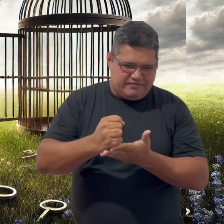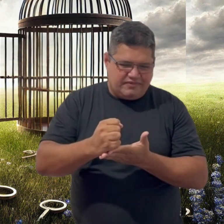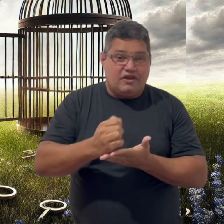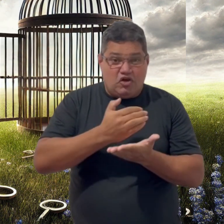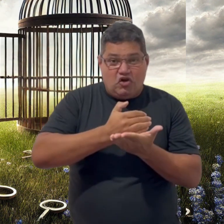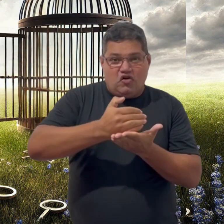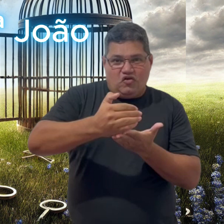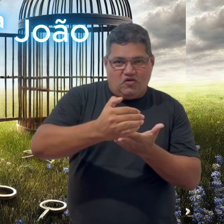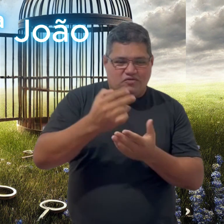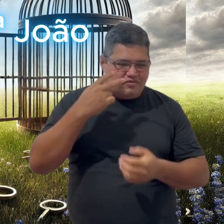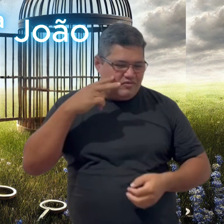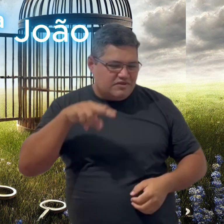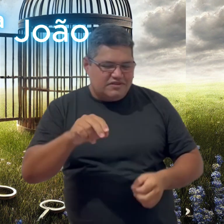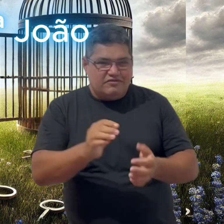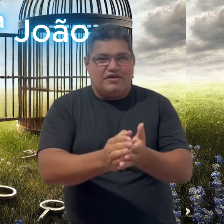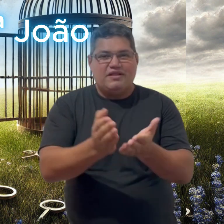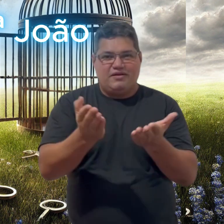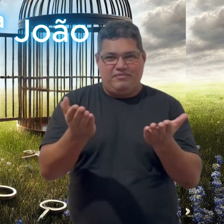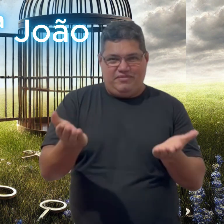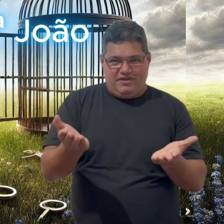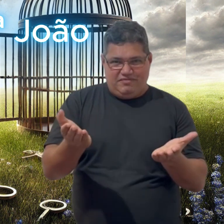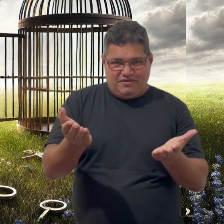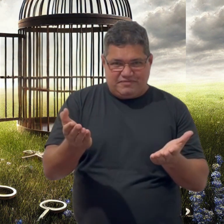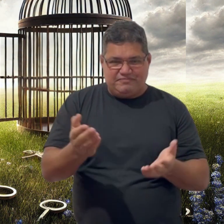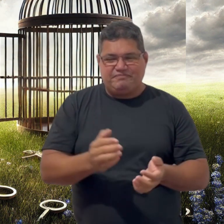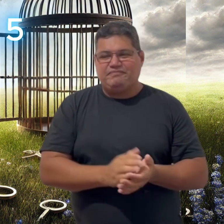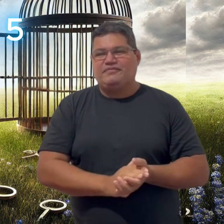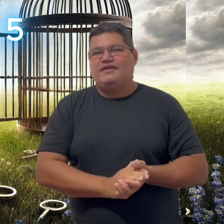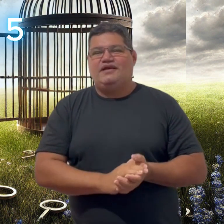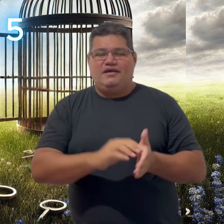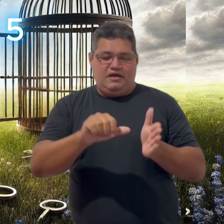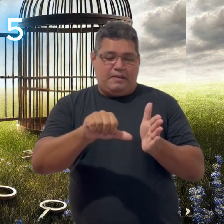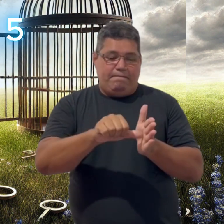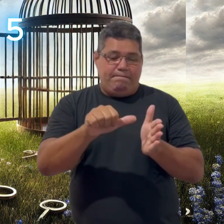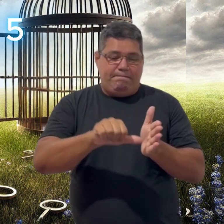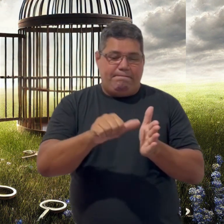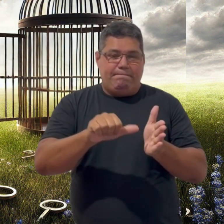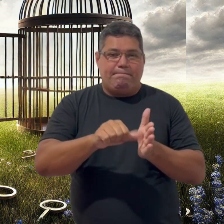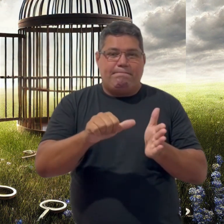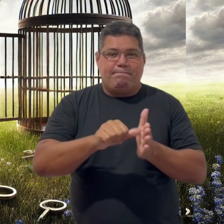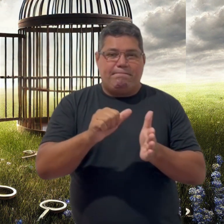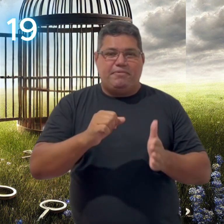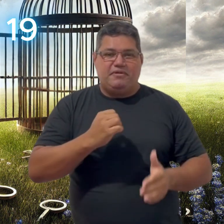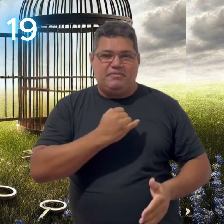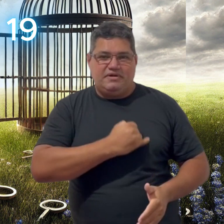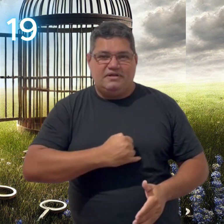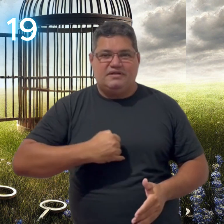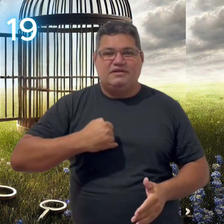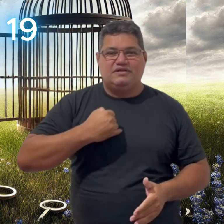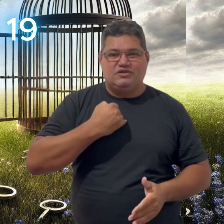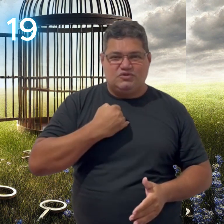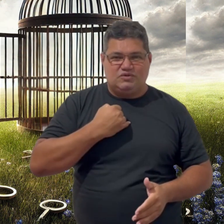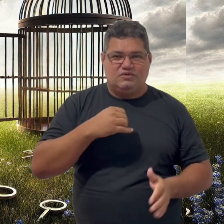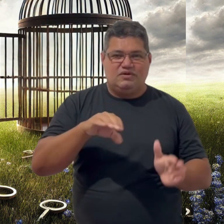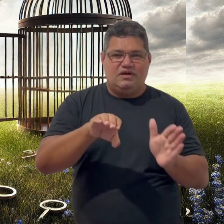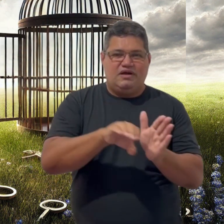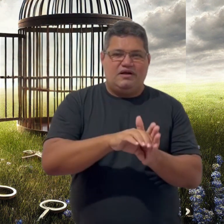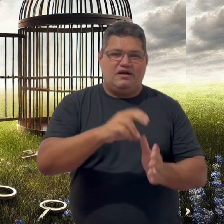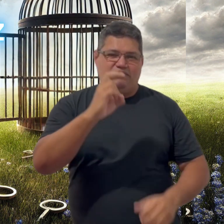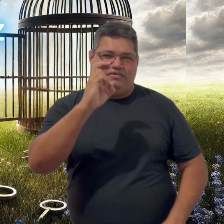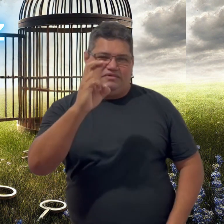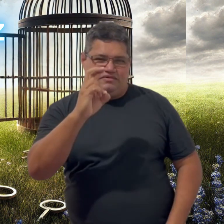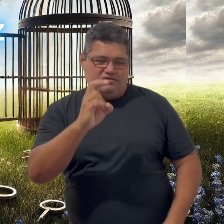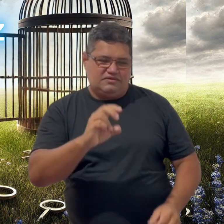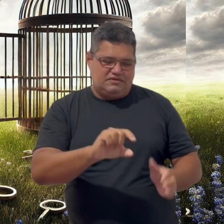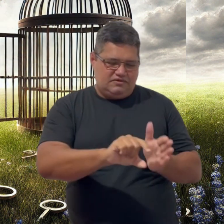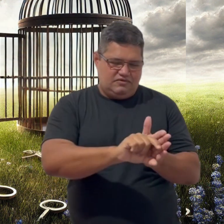Bíblia no livro de 1 João, capítulo 5, versículo 19,